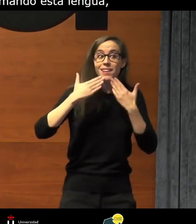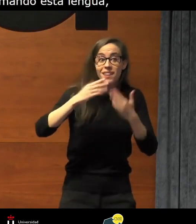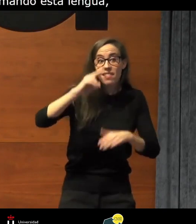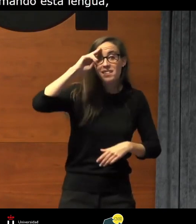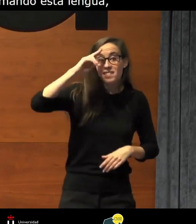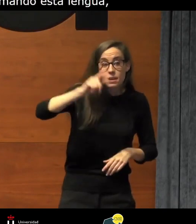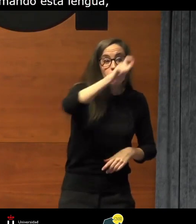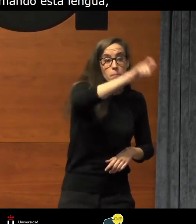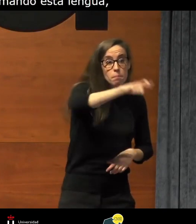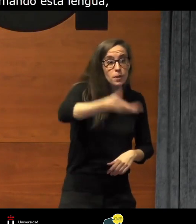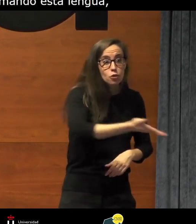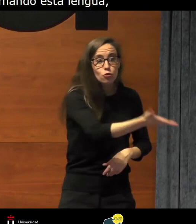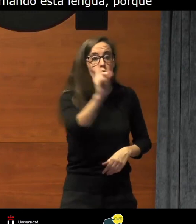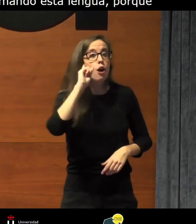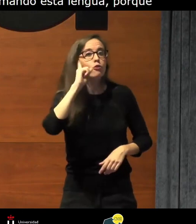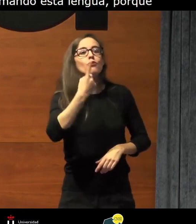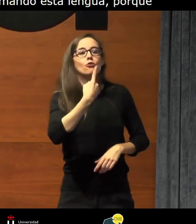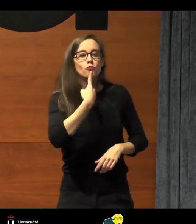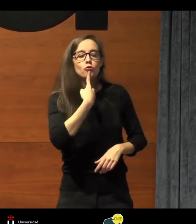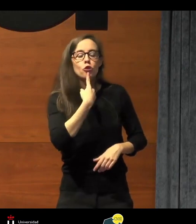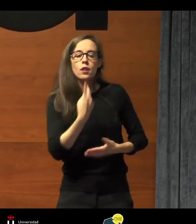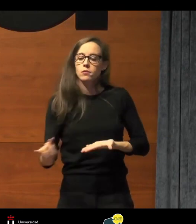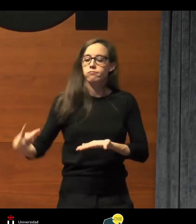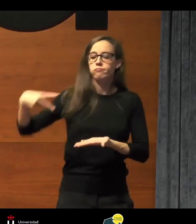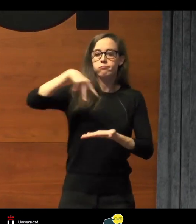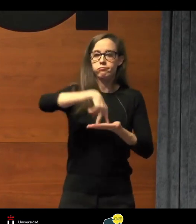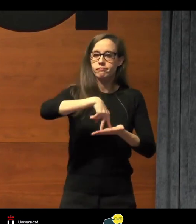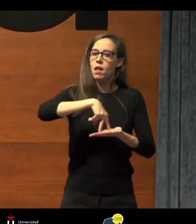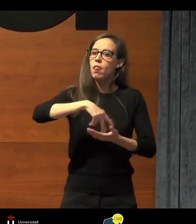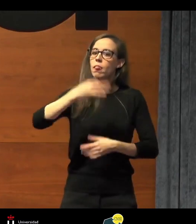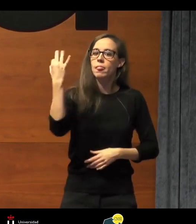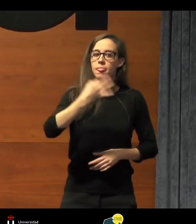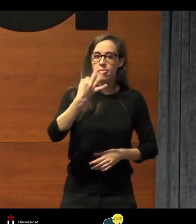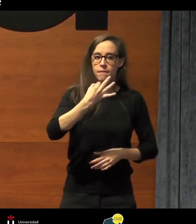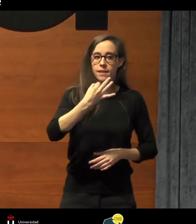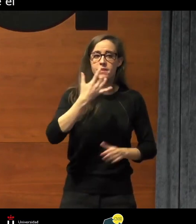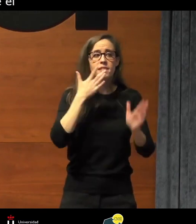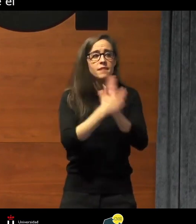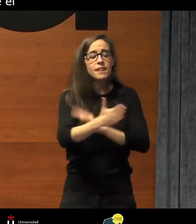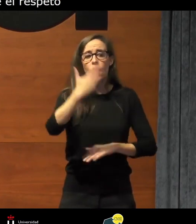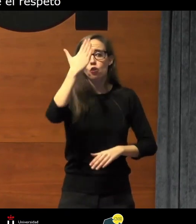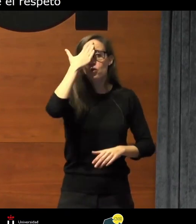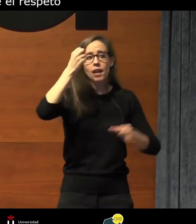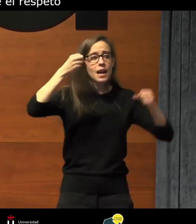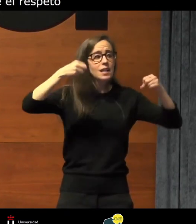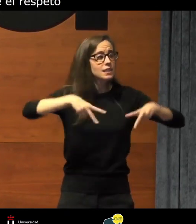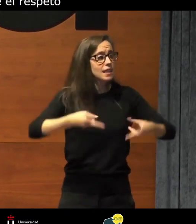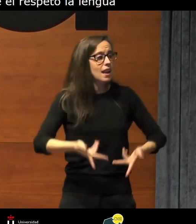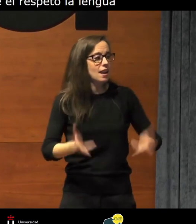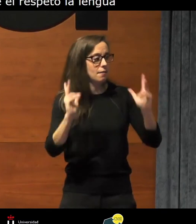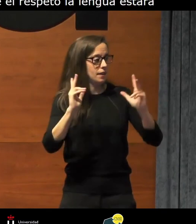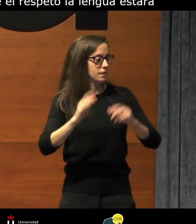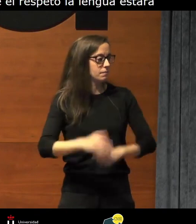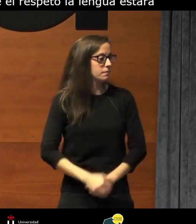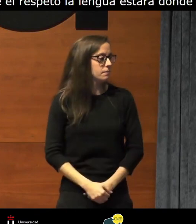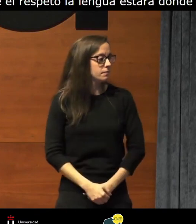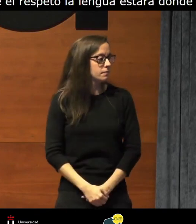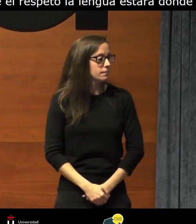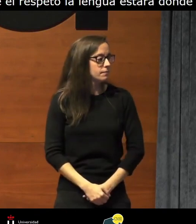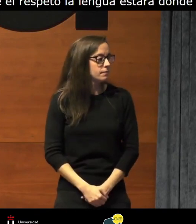estaréis donde os corresponde, en España, sin tutelas y libres.